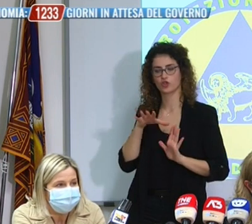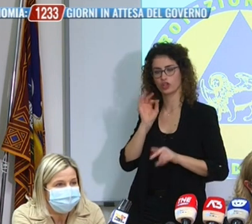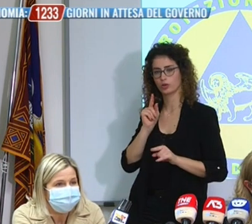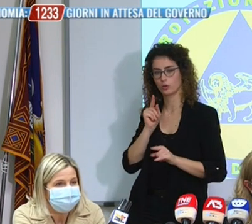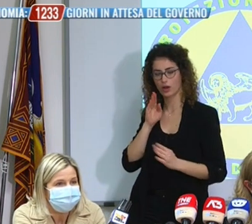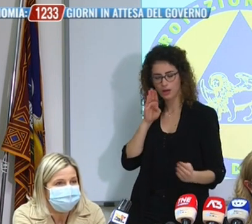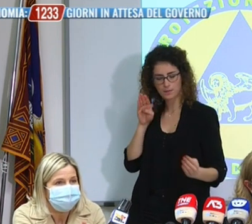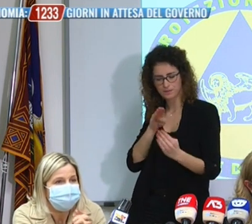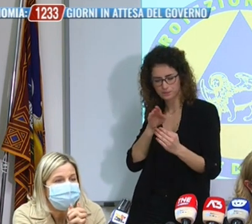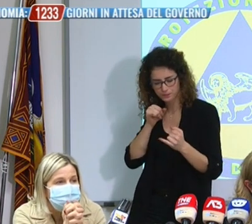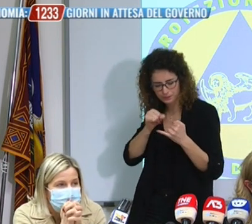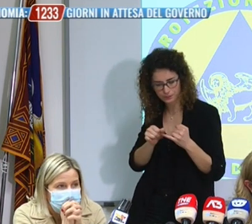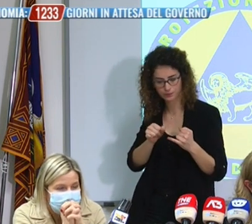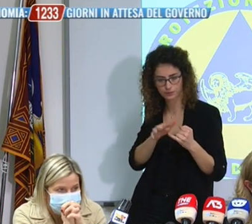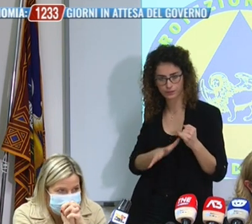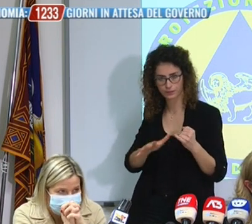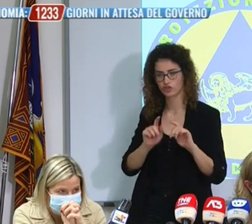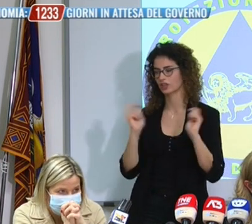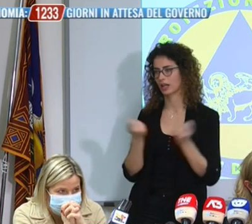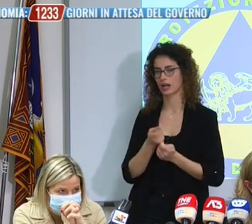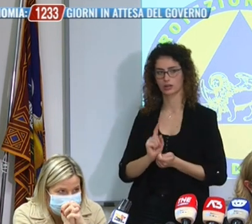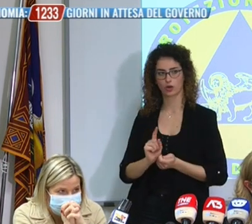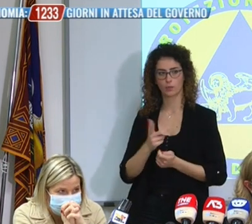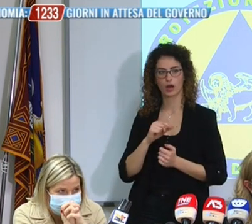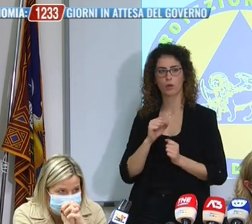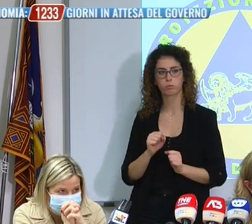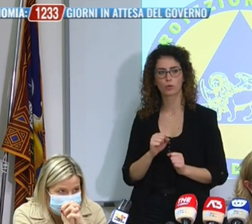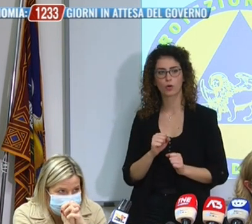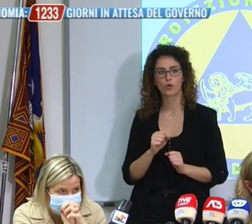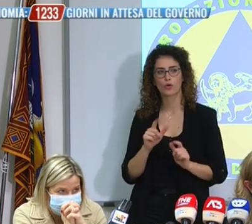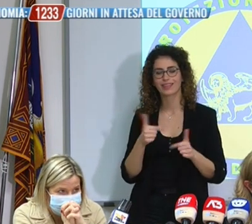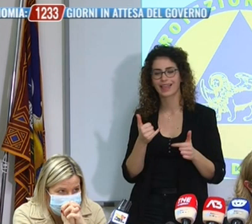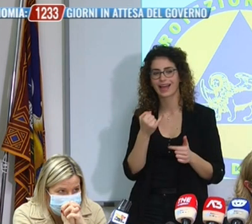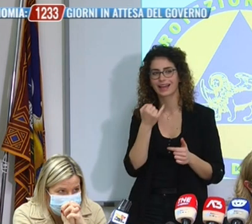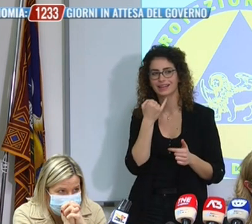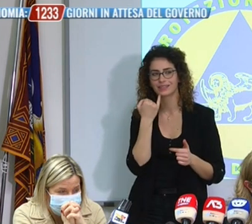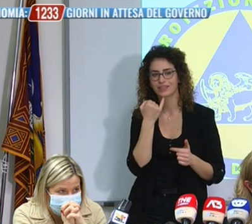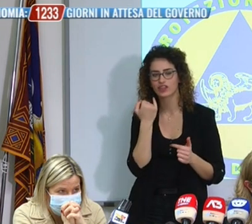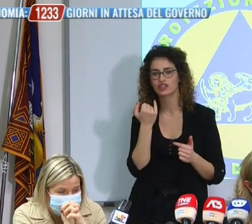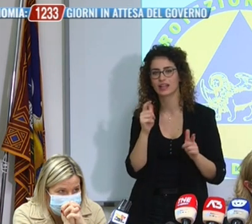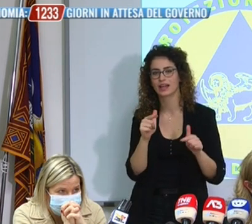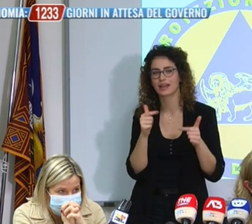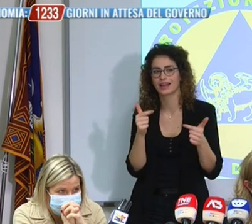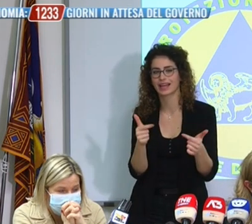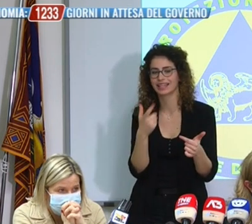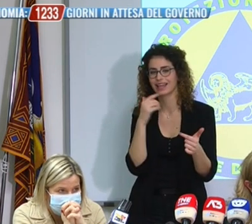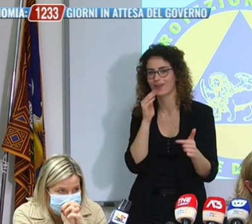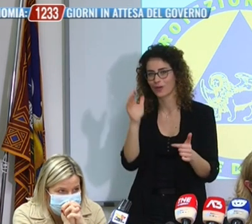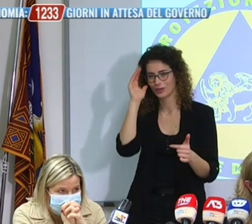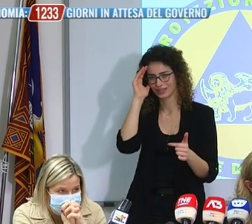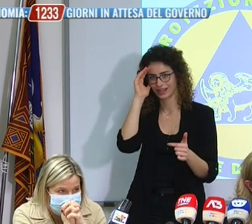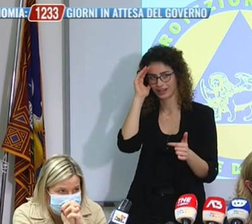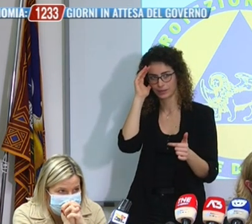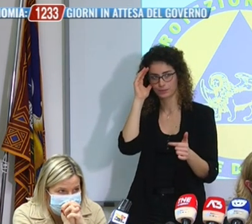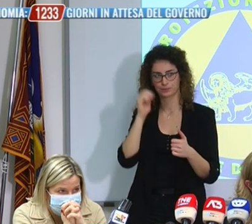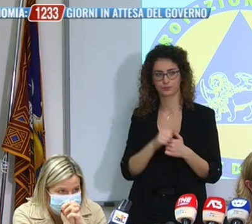Non omnicomprensivo. Però si può semplificare il messaggio per chi ci ascolta, nel senso che